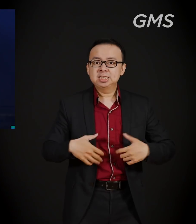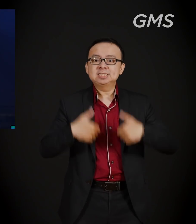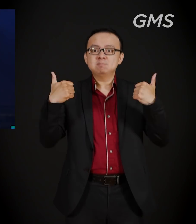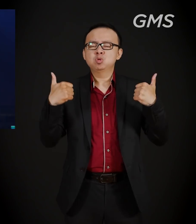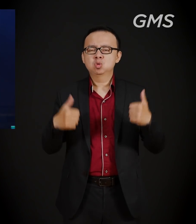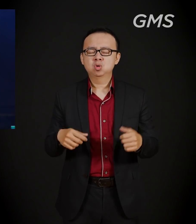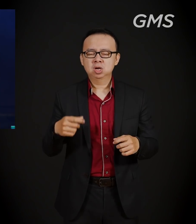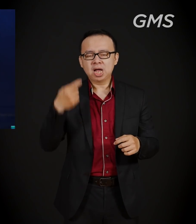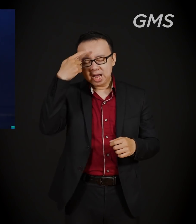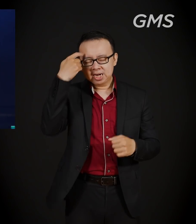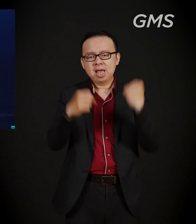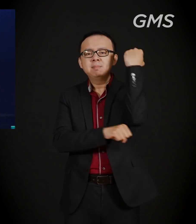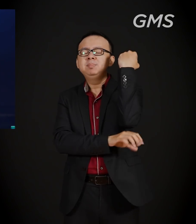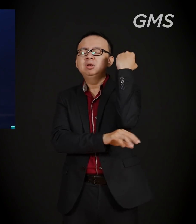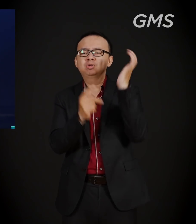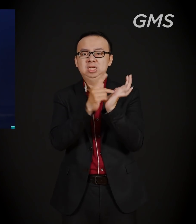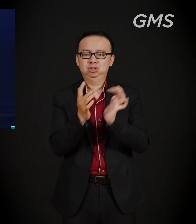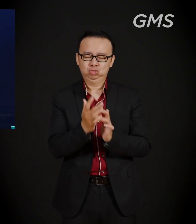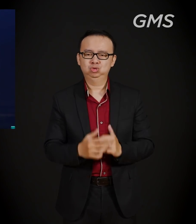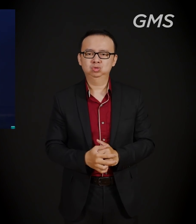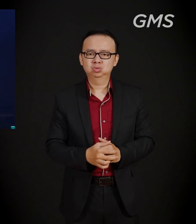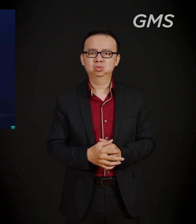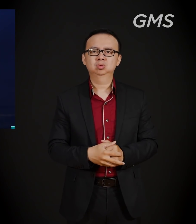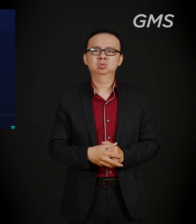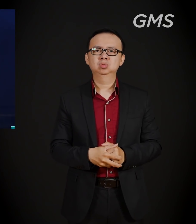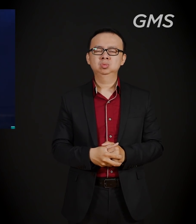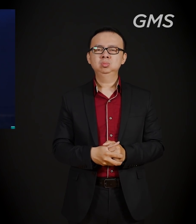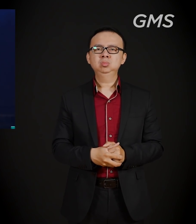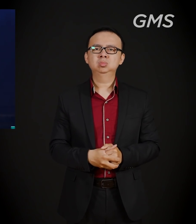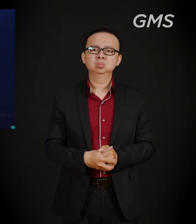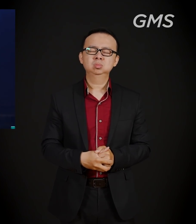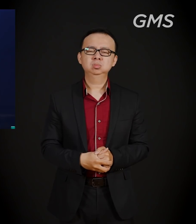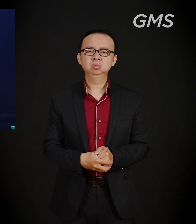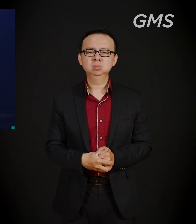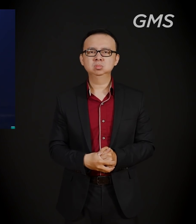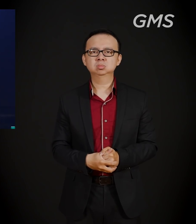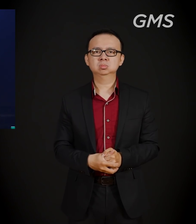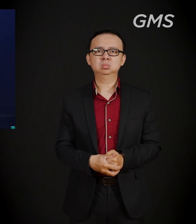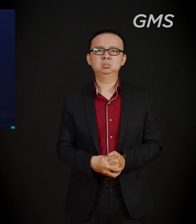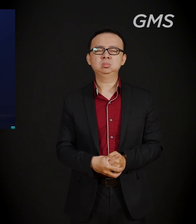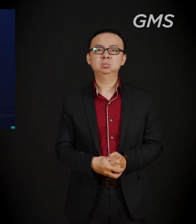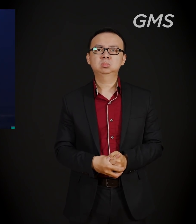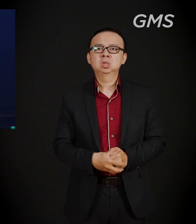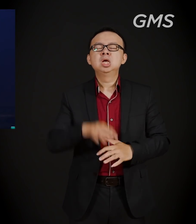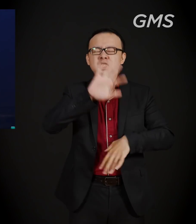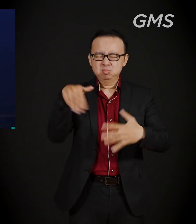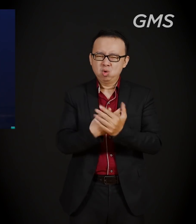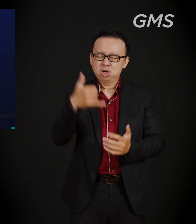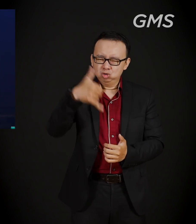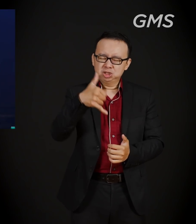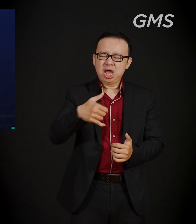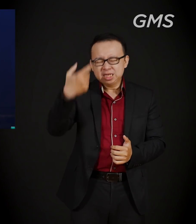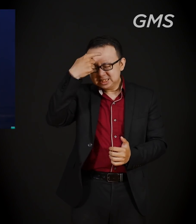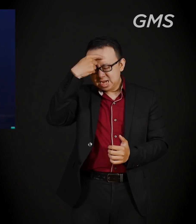bimbang. Karena Alkitab berkata sesuai dengan imanmu jadi padamu. Dan sekali salib Yesus berkata, sudah selesai. Semua harga dosa, harga penyakit, harga